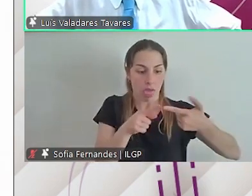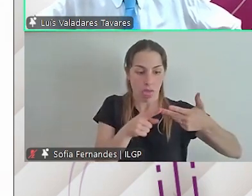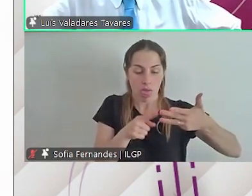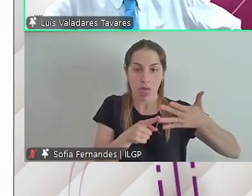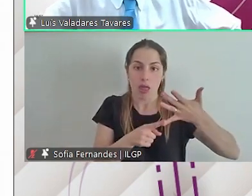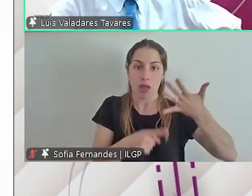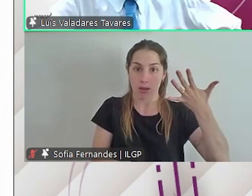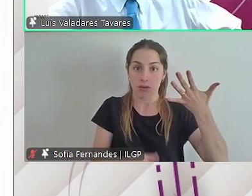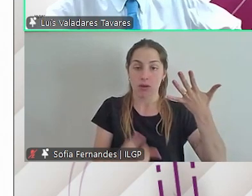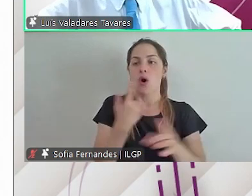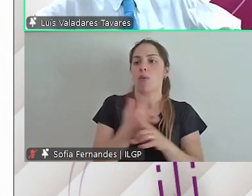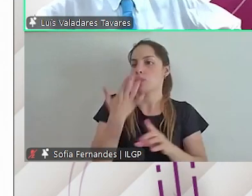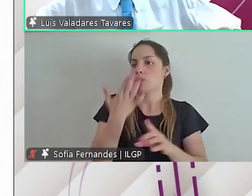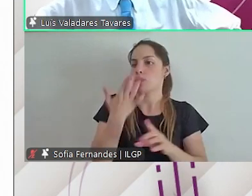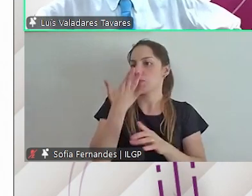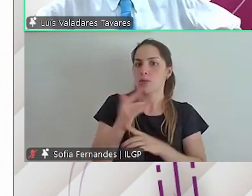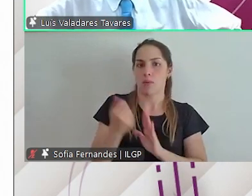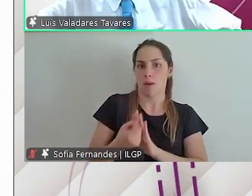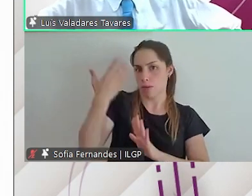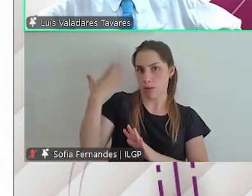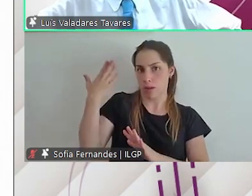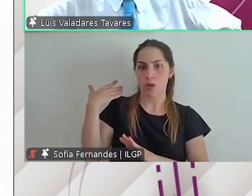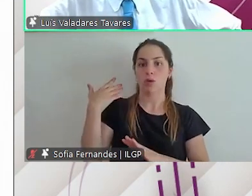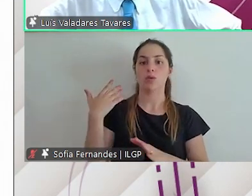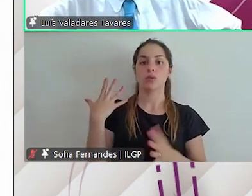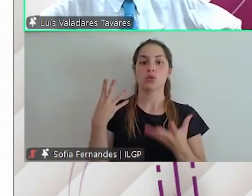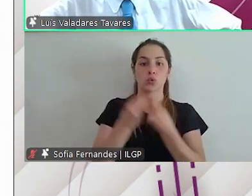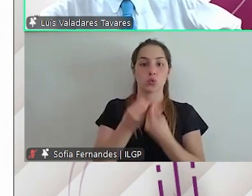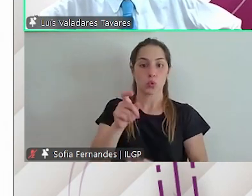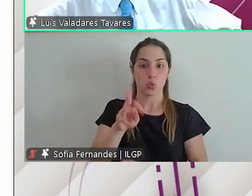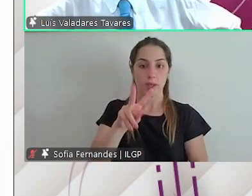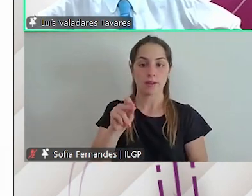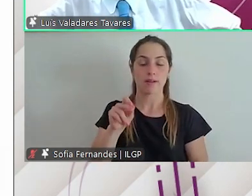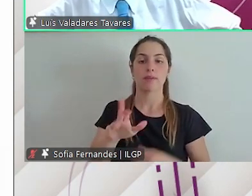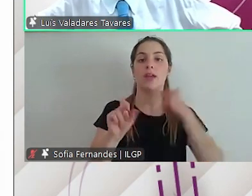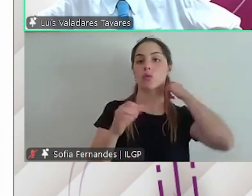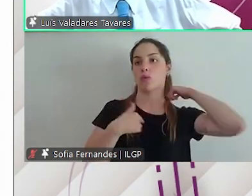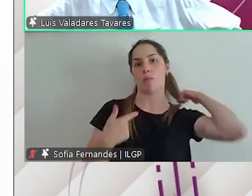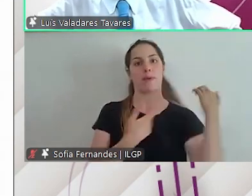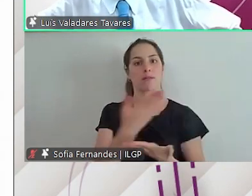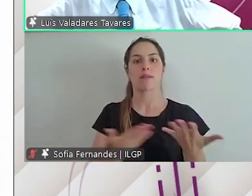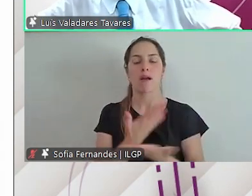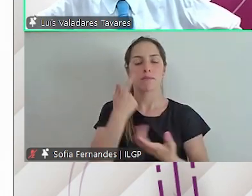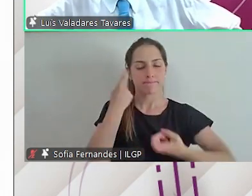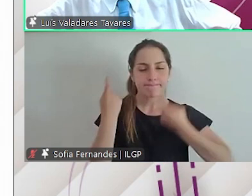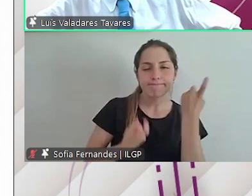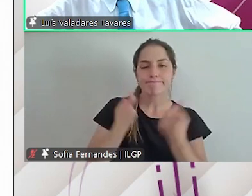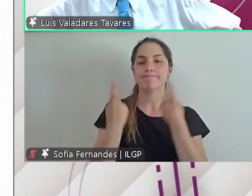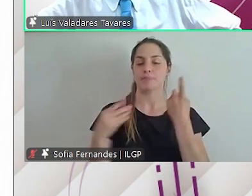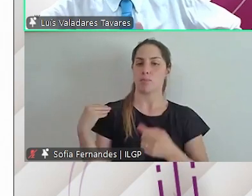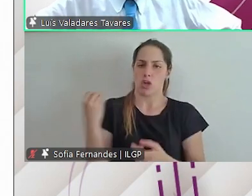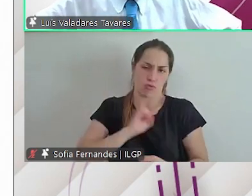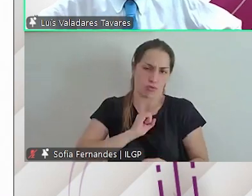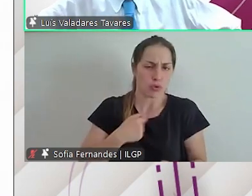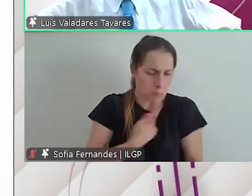Porque ainda há bocadinho aqui, com a muito estimada Luísa Neto, estava a partilhar essa reflexão e essa preocupação. Quando